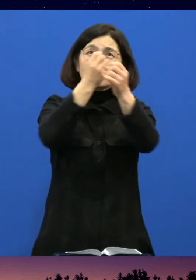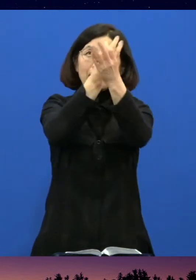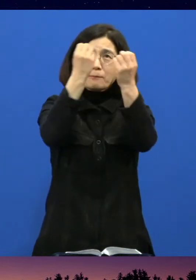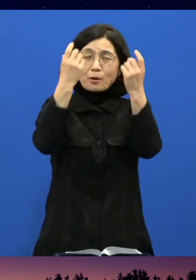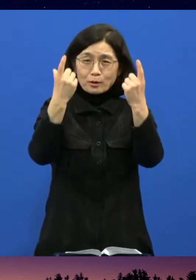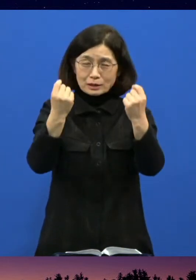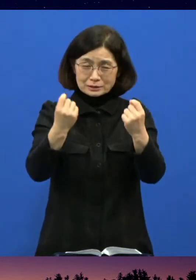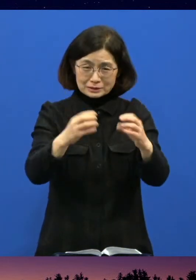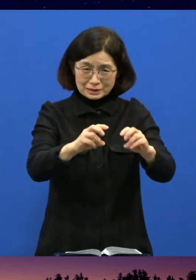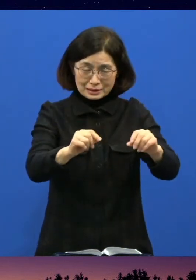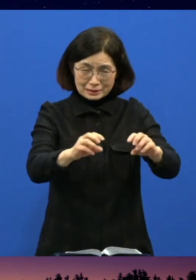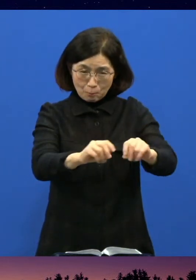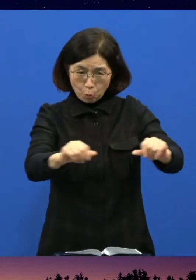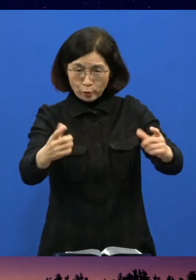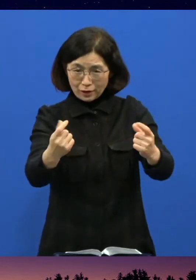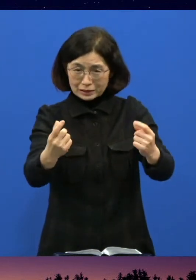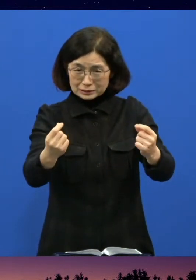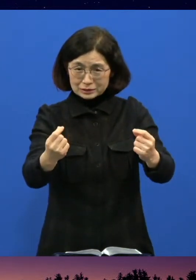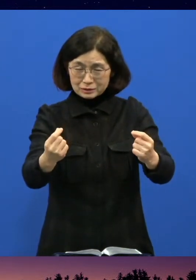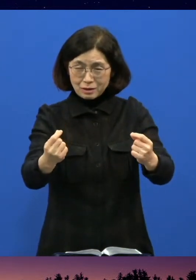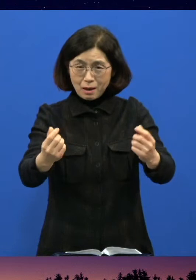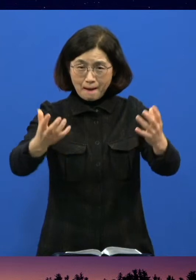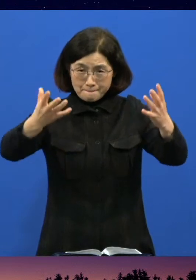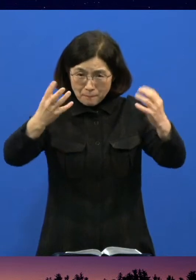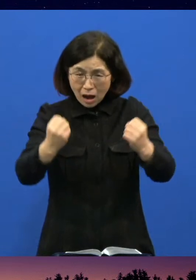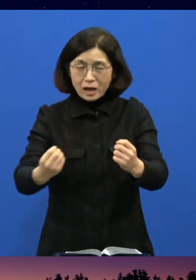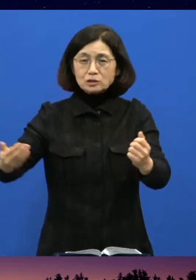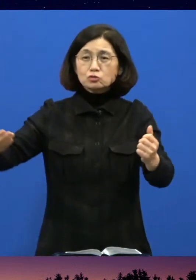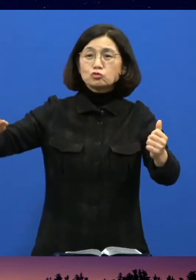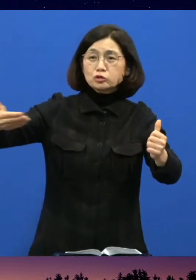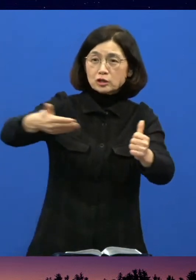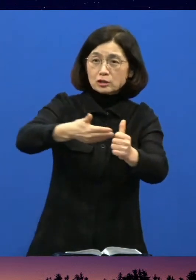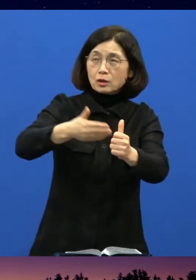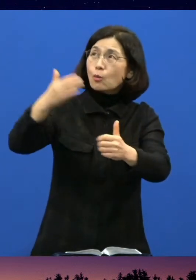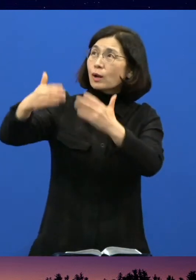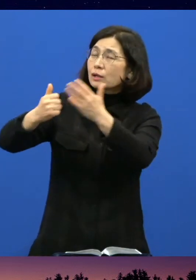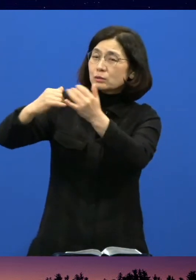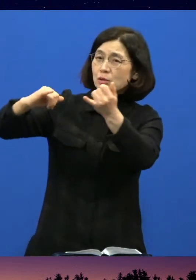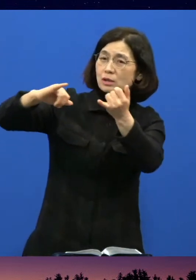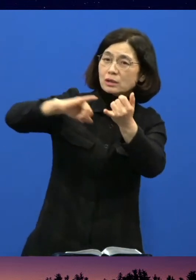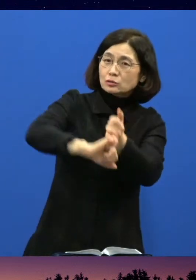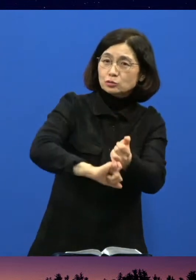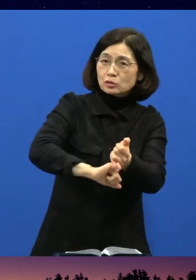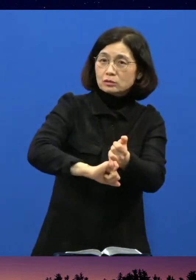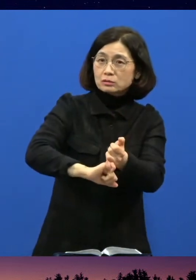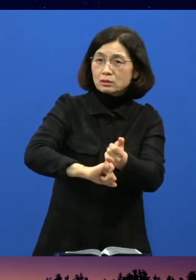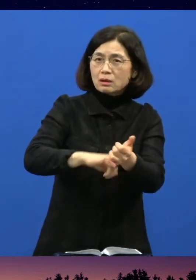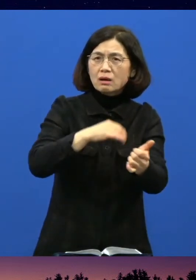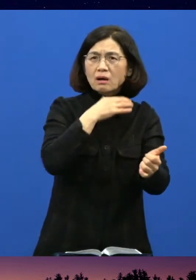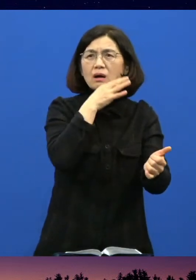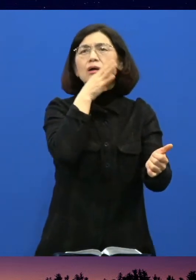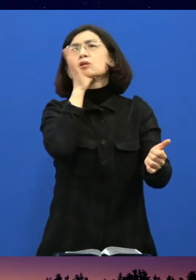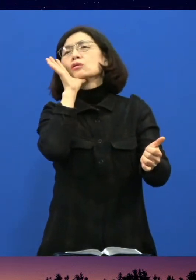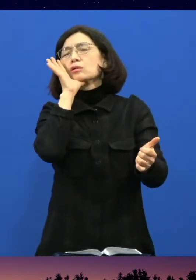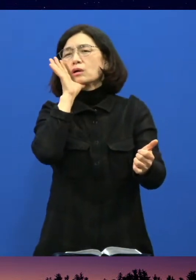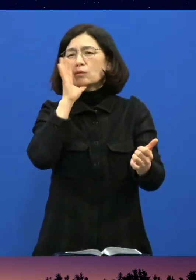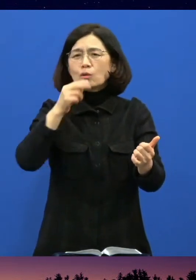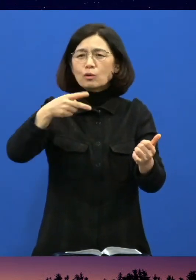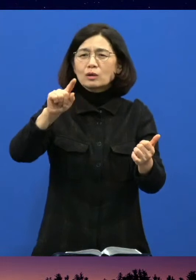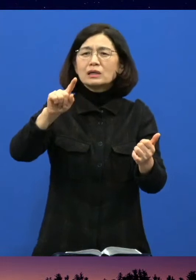허다하게 주시겠다고 하셨는데 한 명도 없어요. 자기는 늙어가고 아내도 다